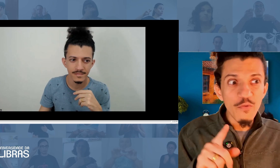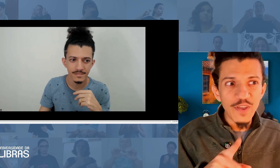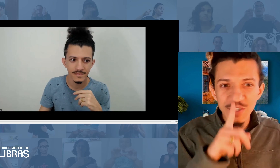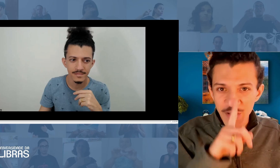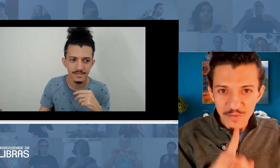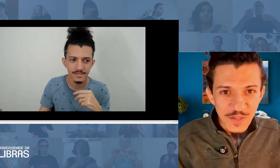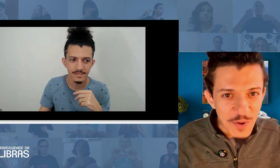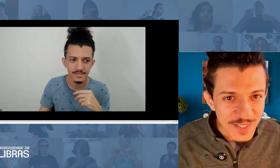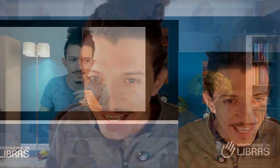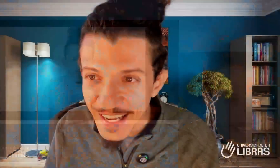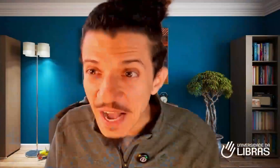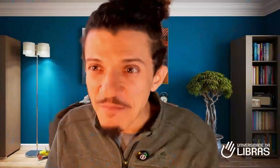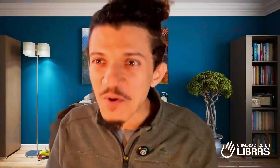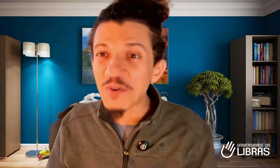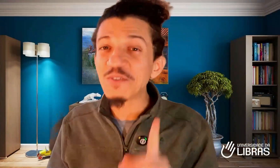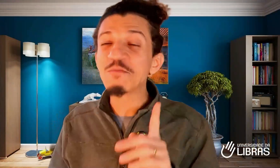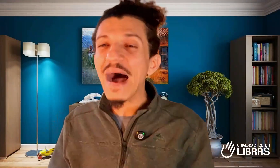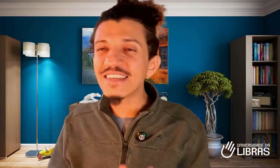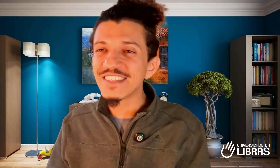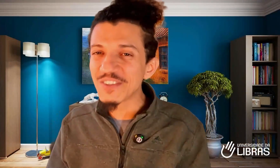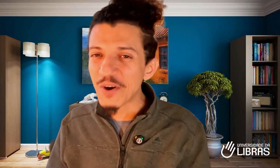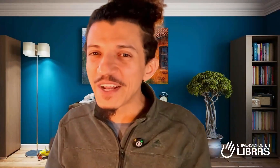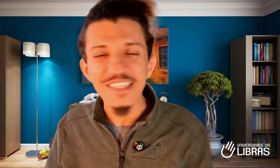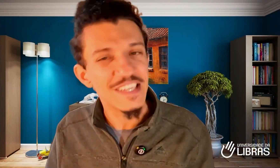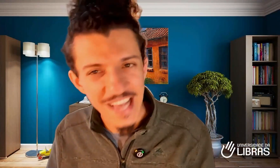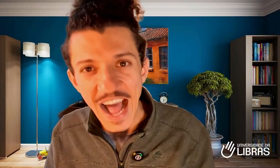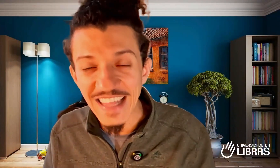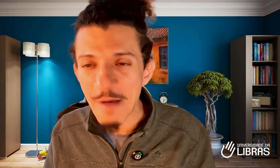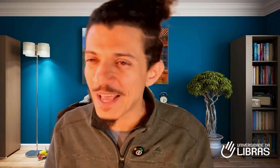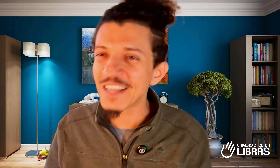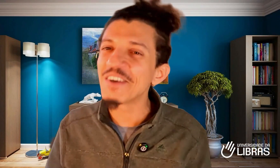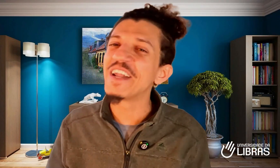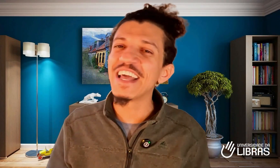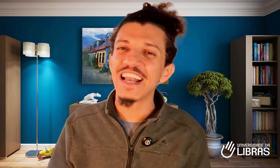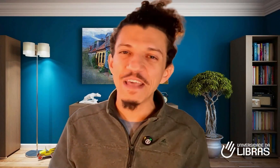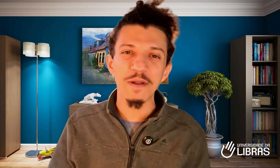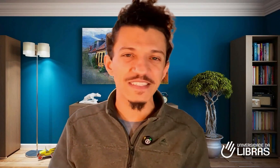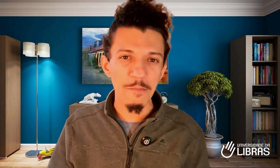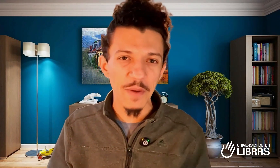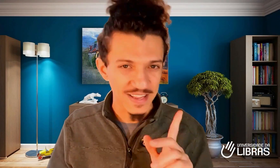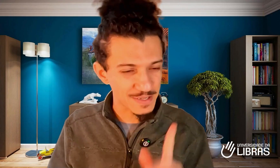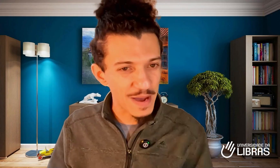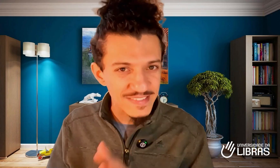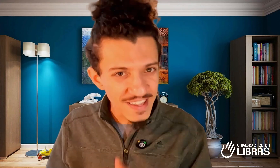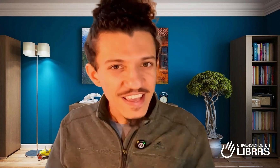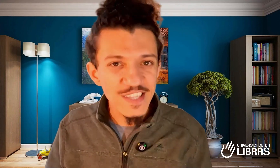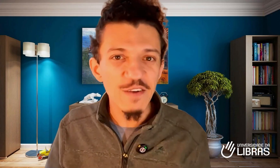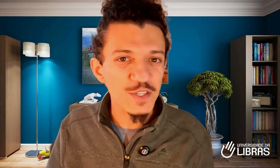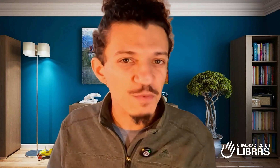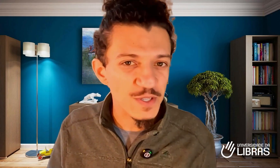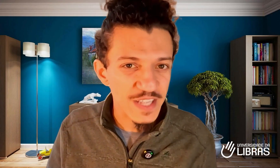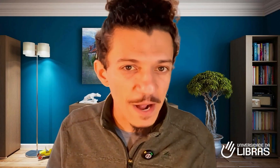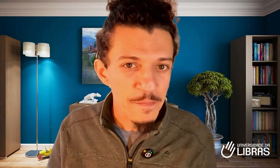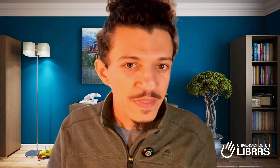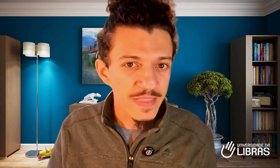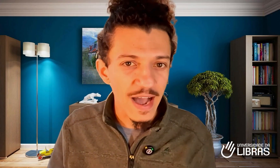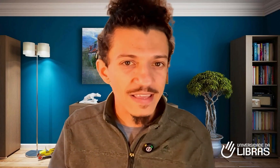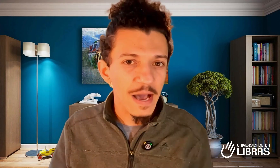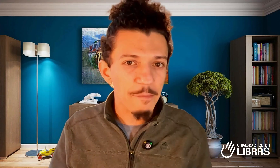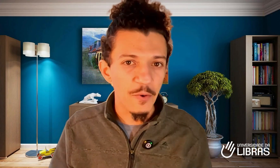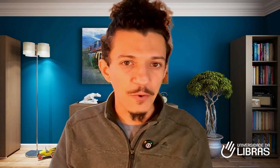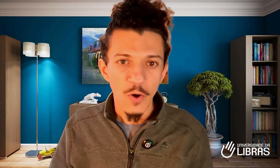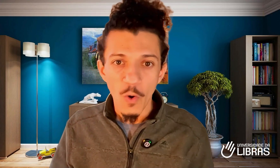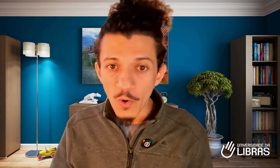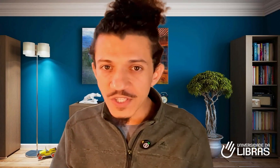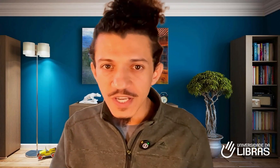é um vídeo que eu vou te mostrar daqui a pouco dos bastidores já da mentoria Libras na Prática, mas isso eu vou te mostrar daqui